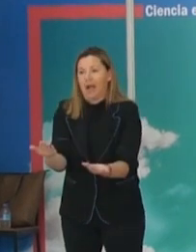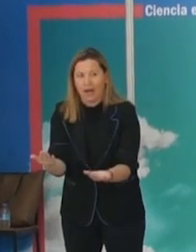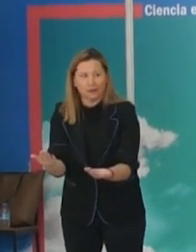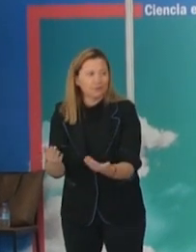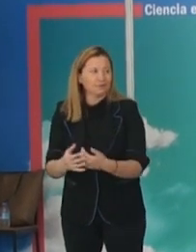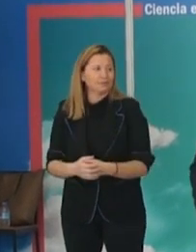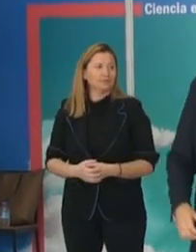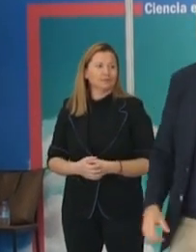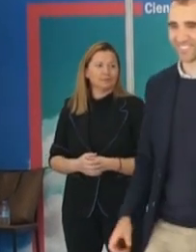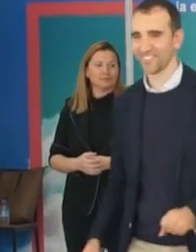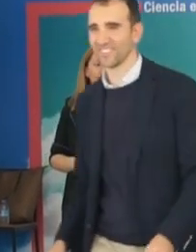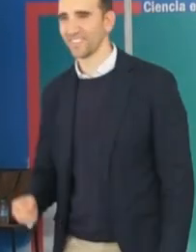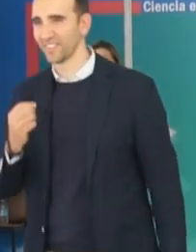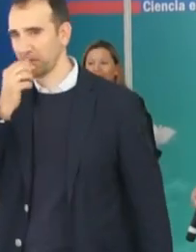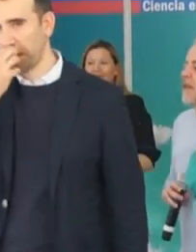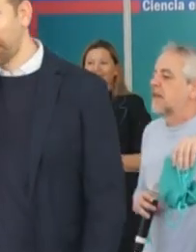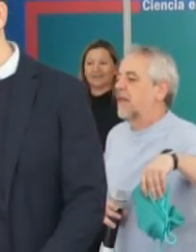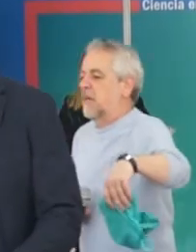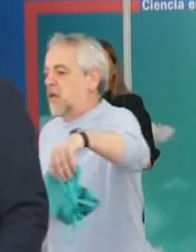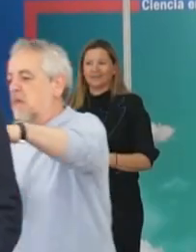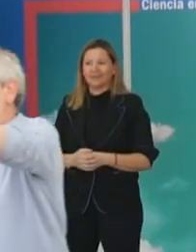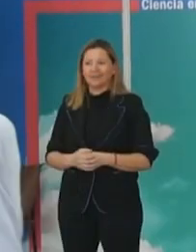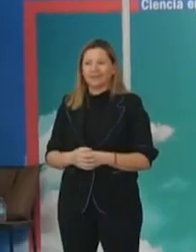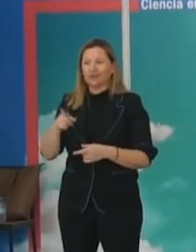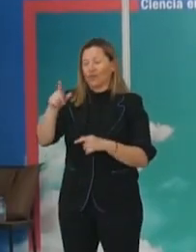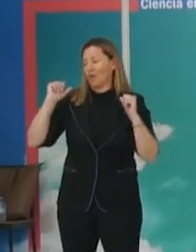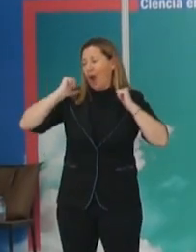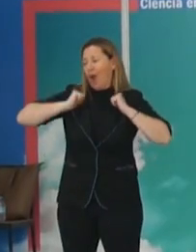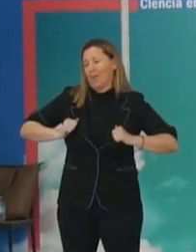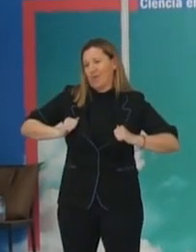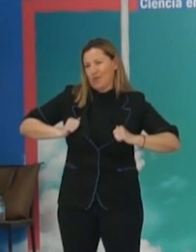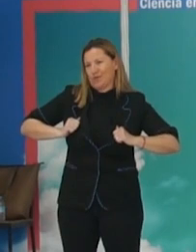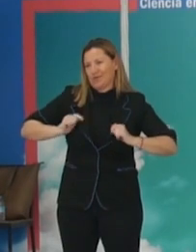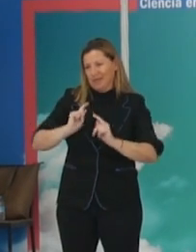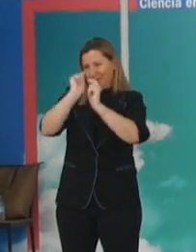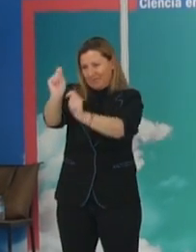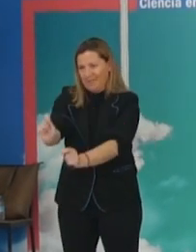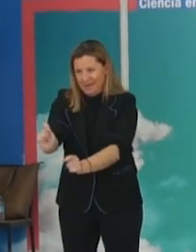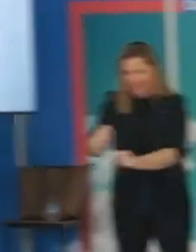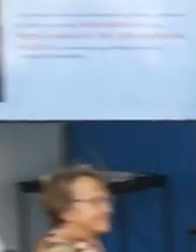ella. En este caso, pues, tenemos una mochilita.